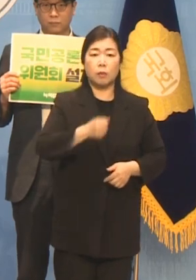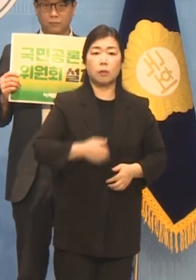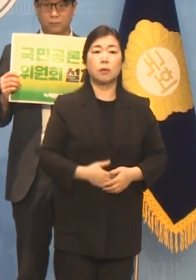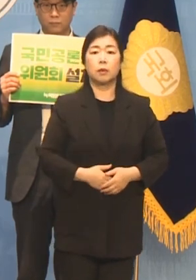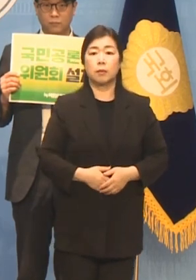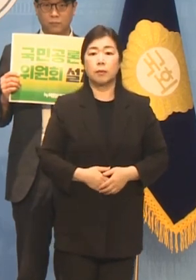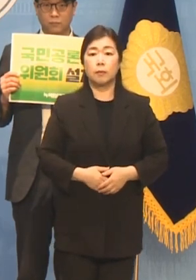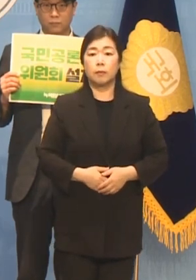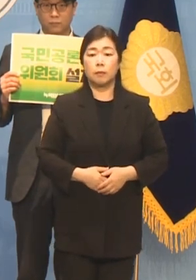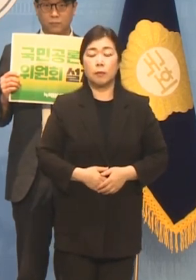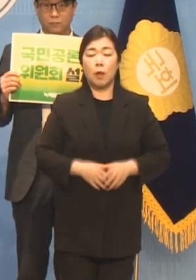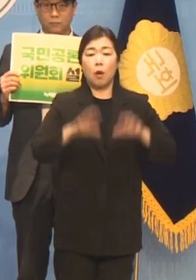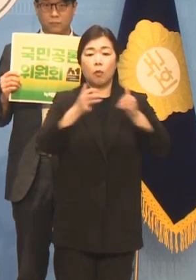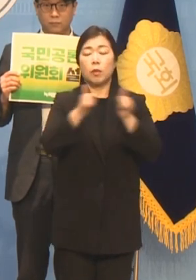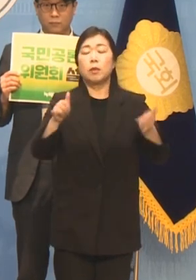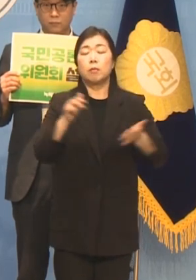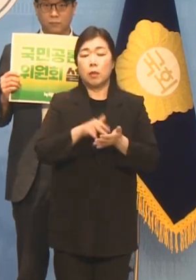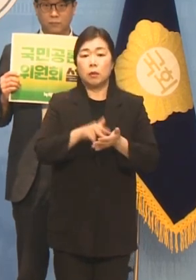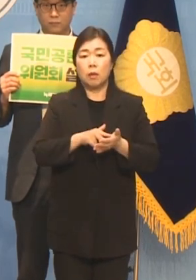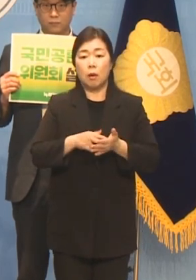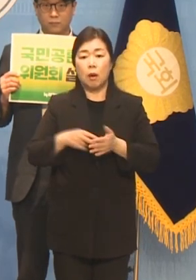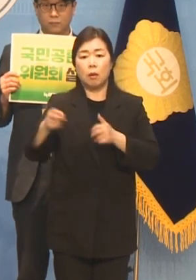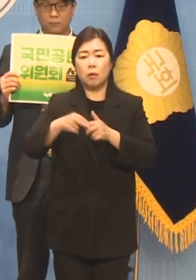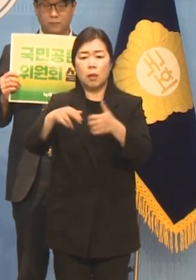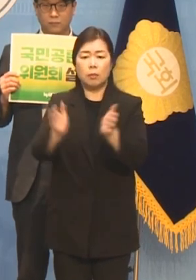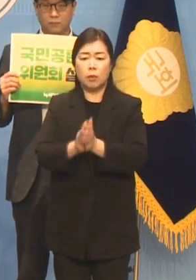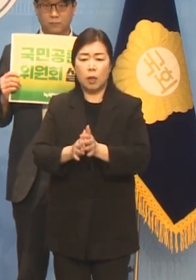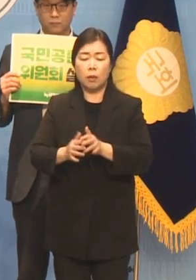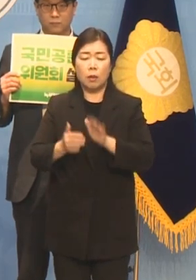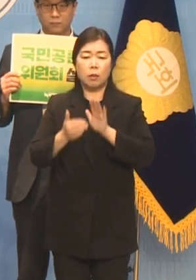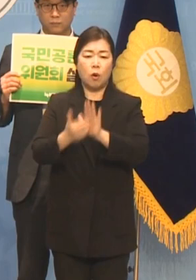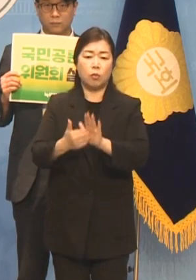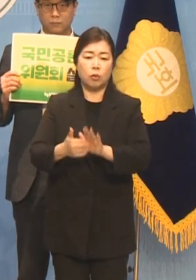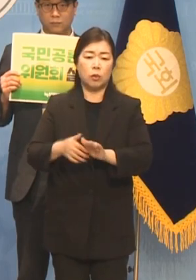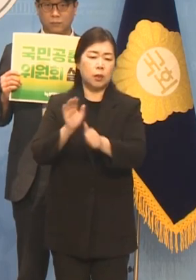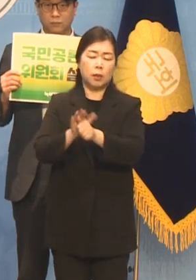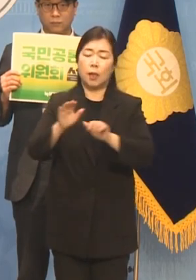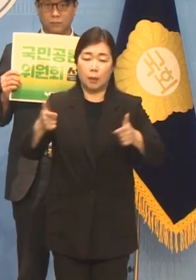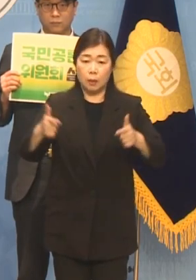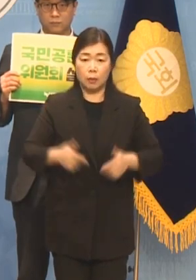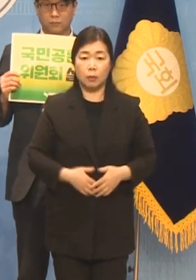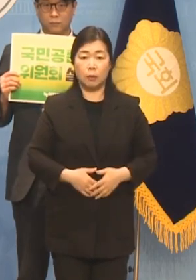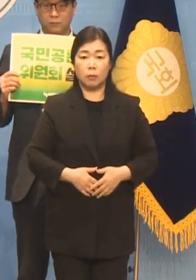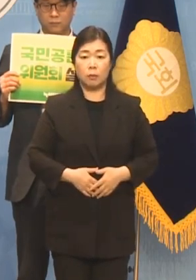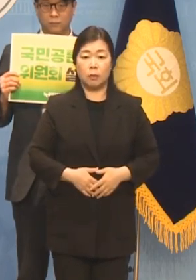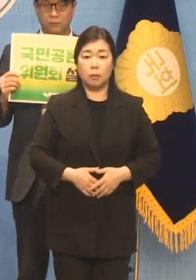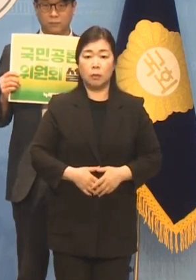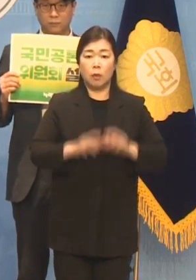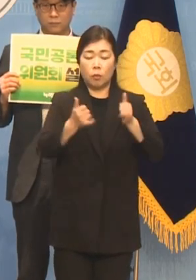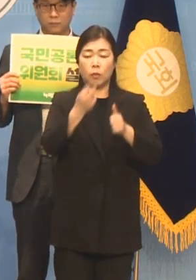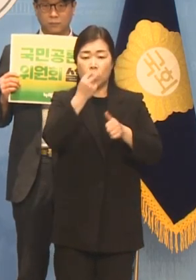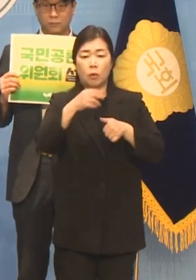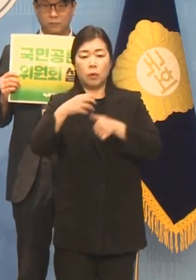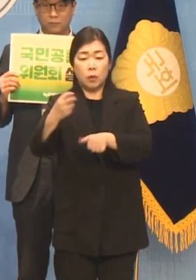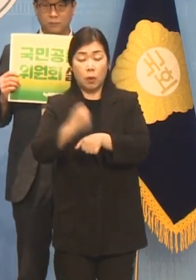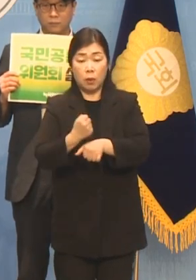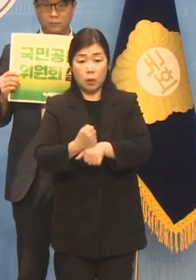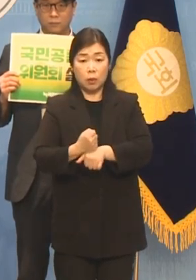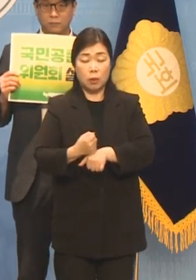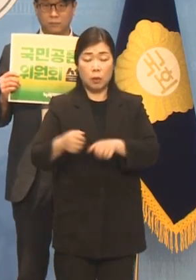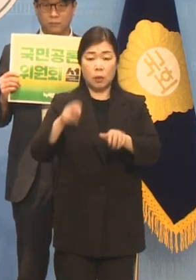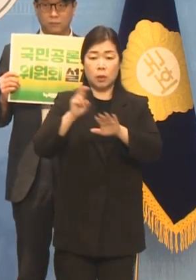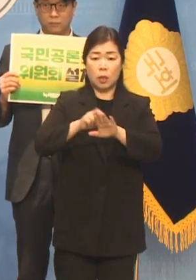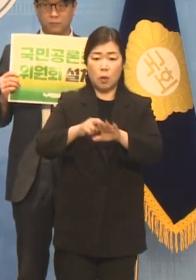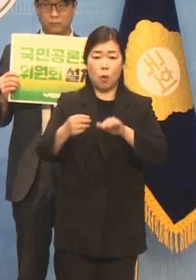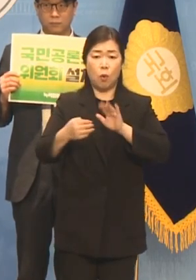국민들은 의사 집단 진료 거부를 지지하지 않습니다. 의사들은 국민의 목숨을 볼모로 하는 집단 진료 거부를